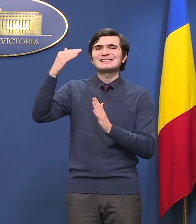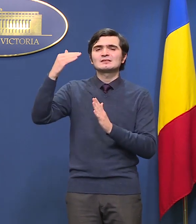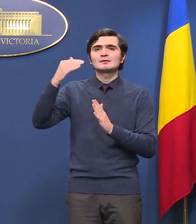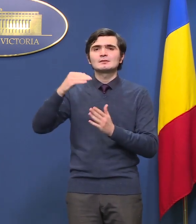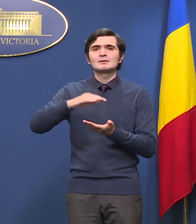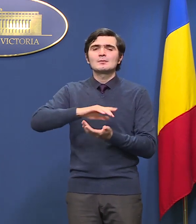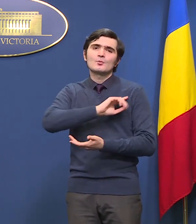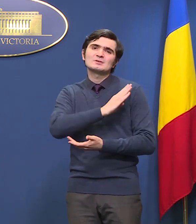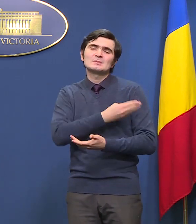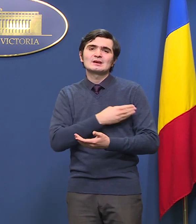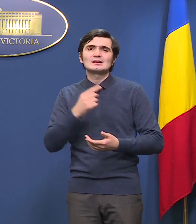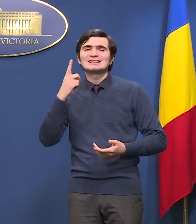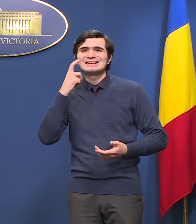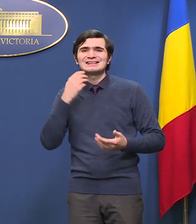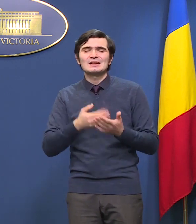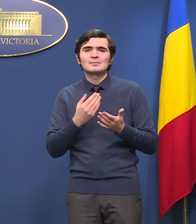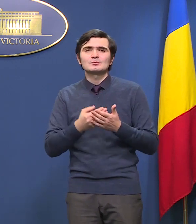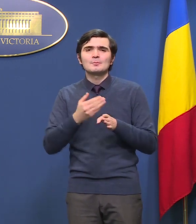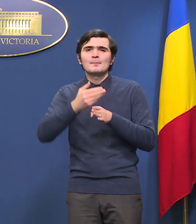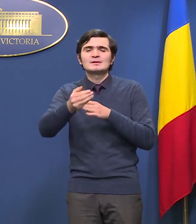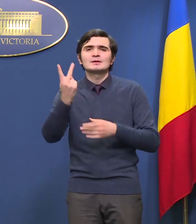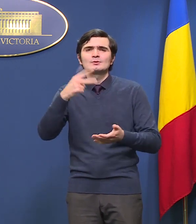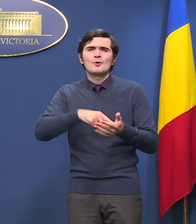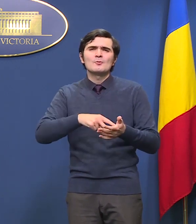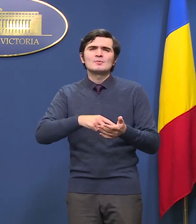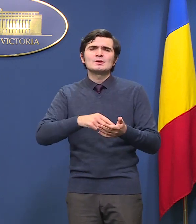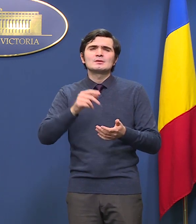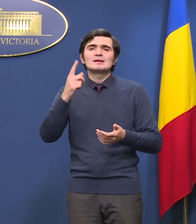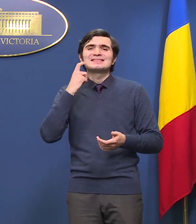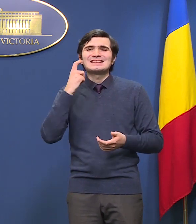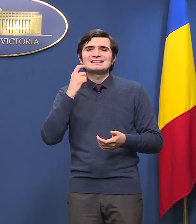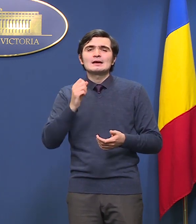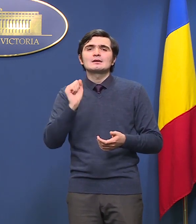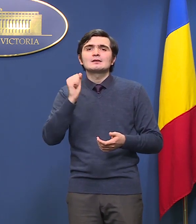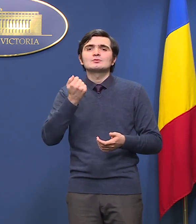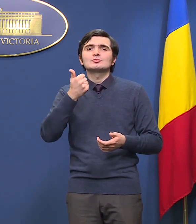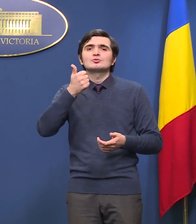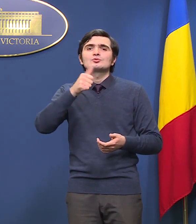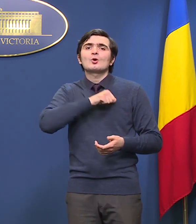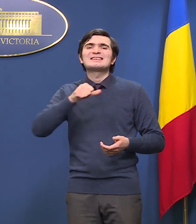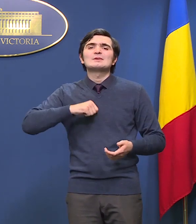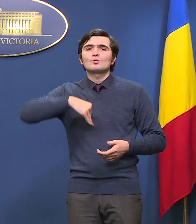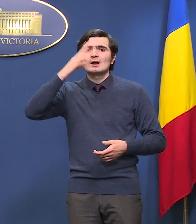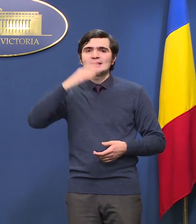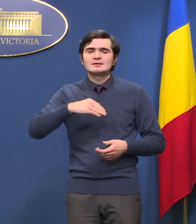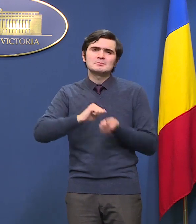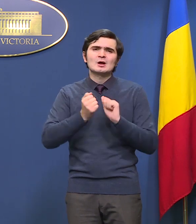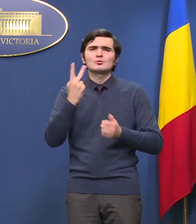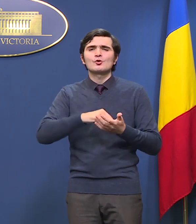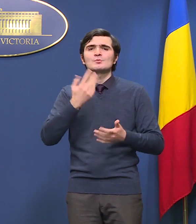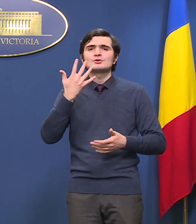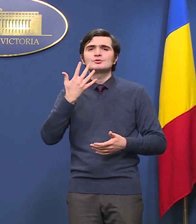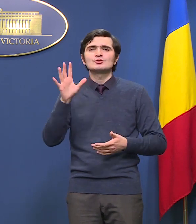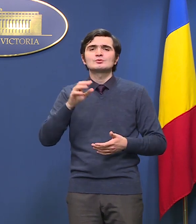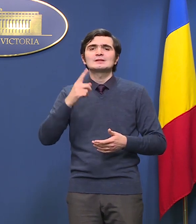de teste, chiar cu tendință de a ajunge la 2500 de teste pe zi. Și de asemenea, această capacitate de testare să